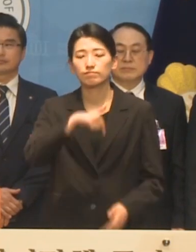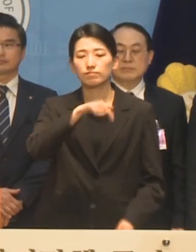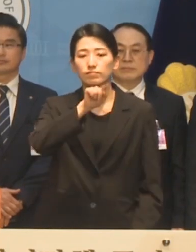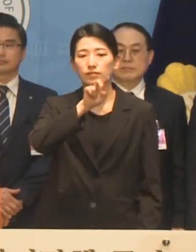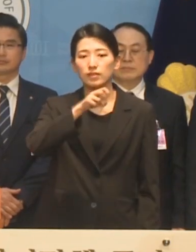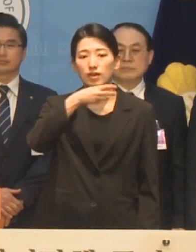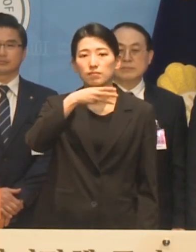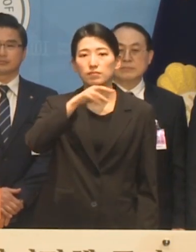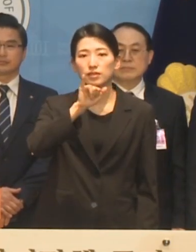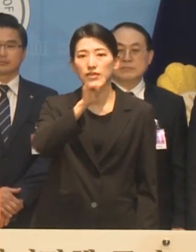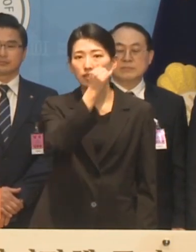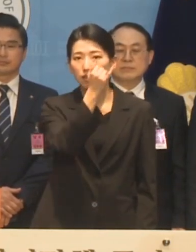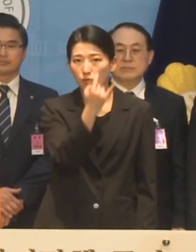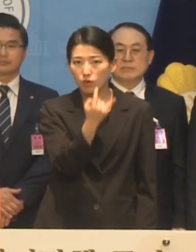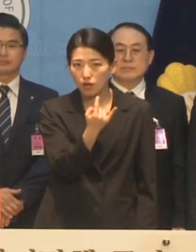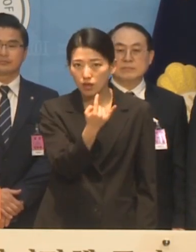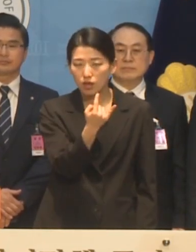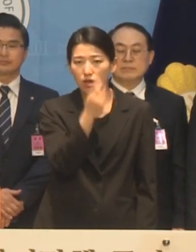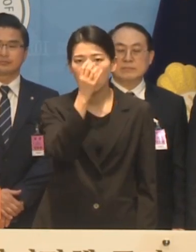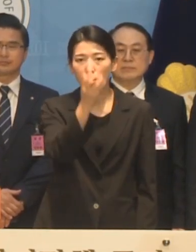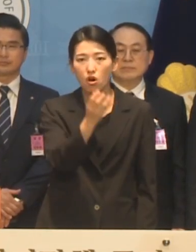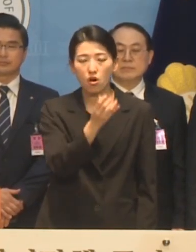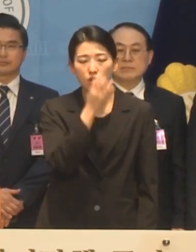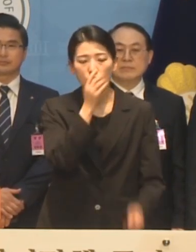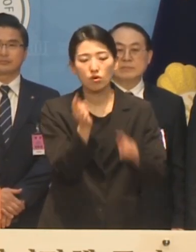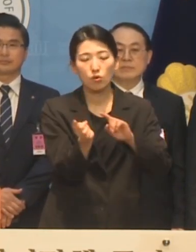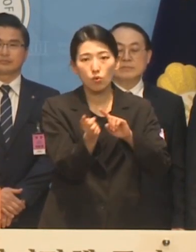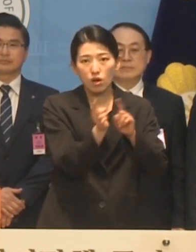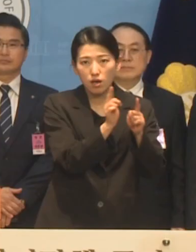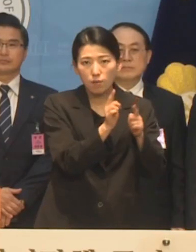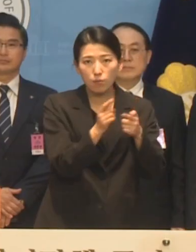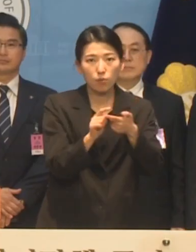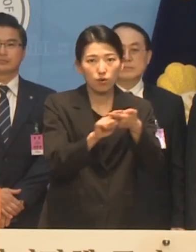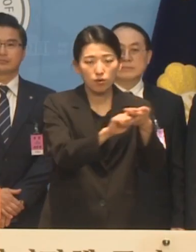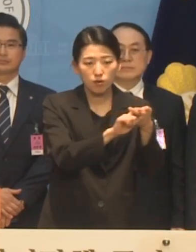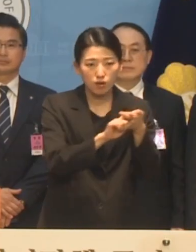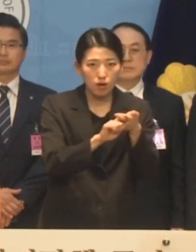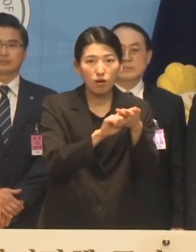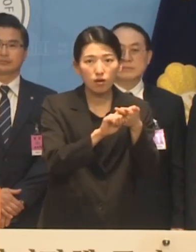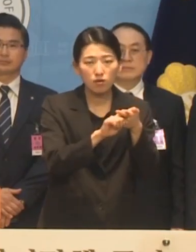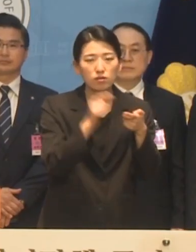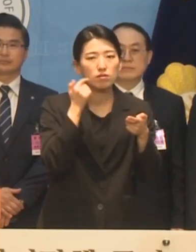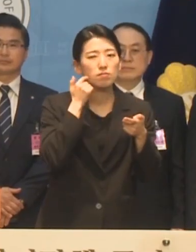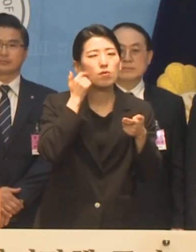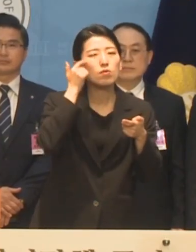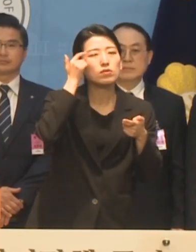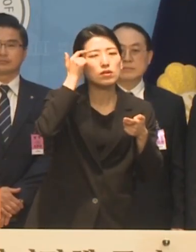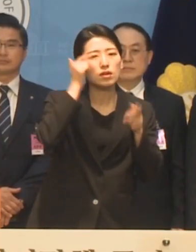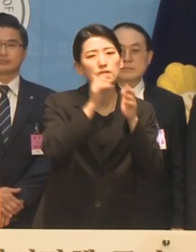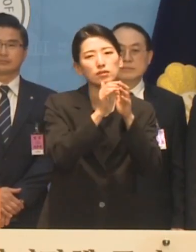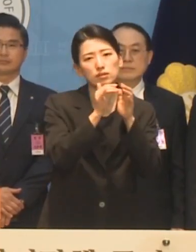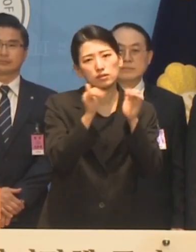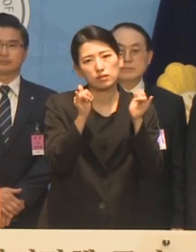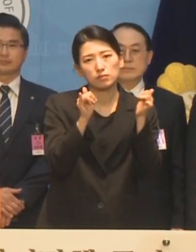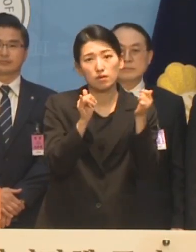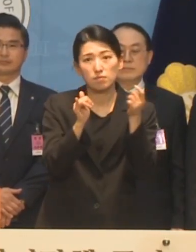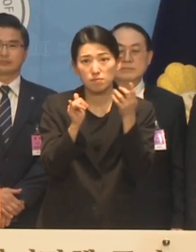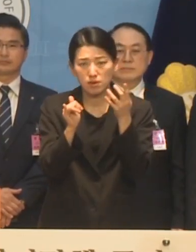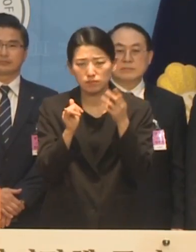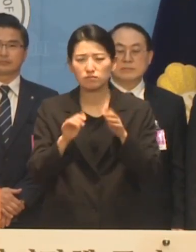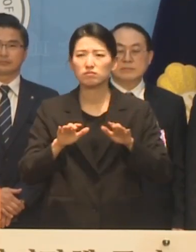감리회 거룩성 회복 협의회 목회자분들께서 지금 현 시국에 대한 시국 선언을 하시기